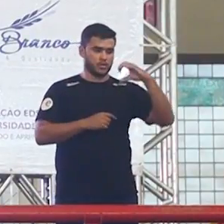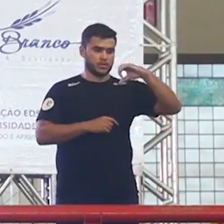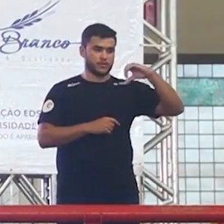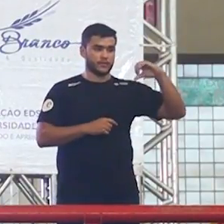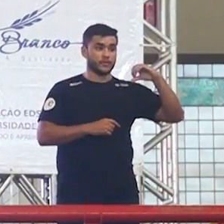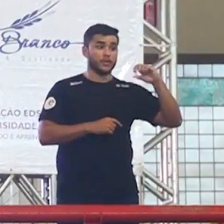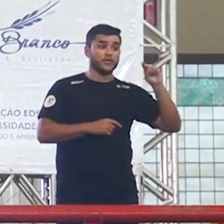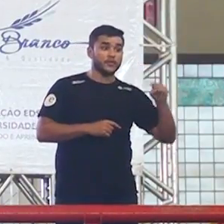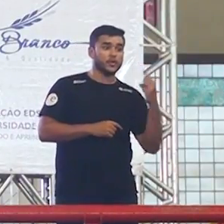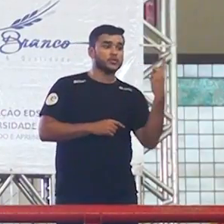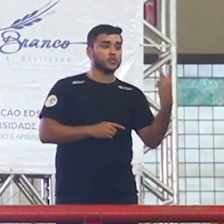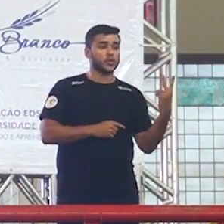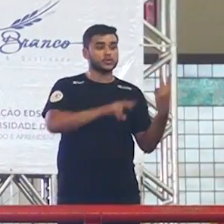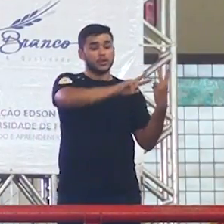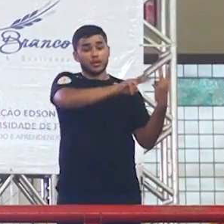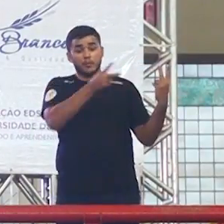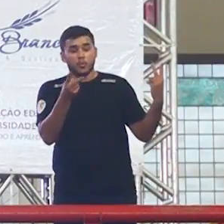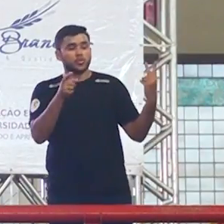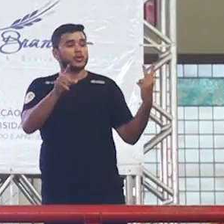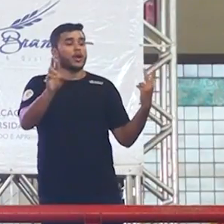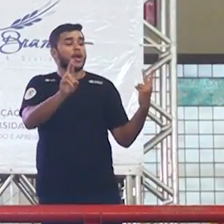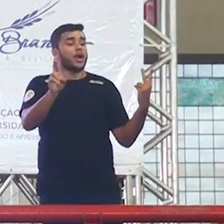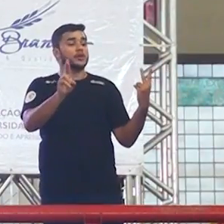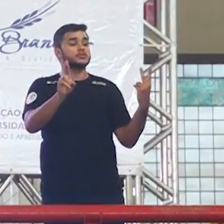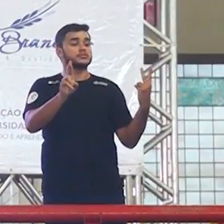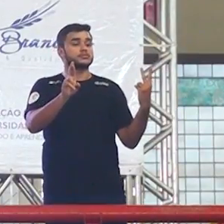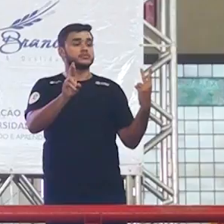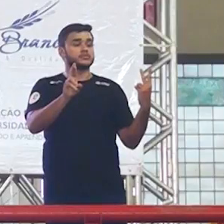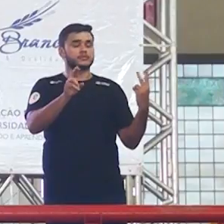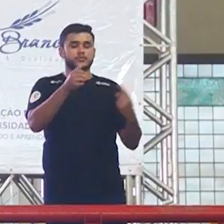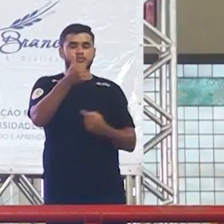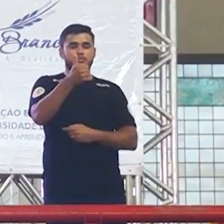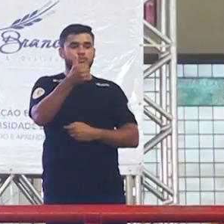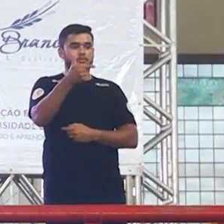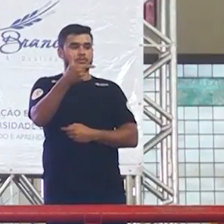499,2 kWh. Quantos reais? Aí vai dar